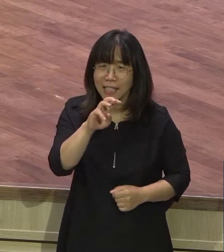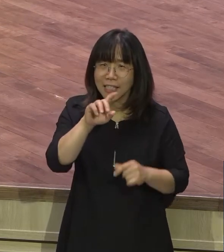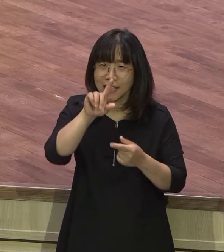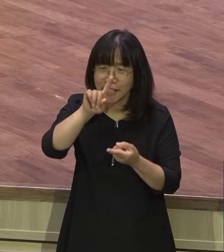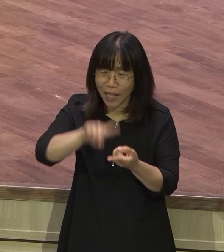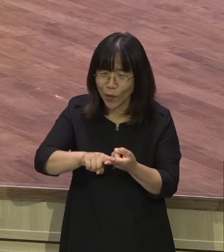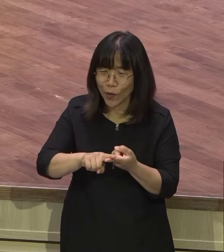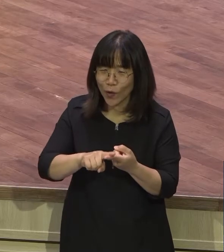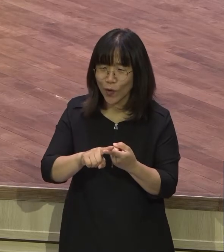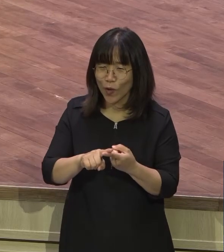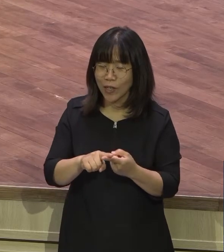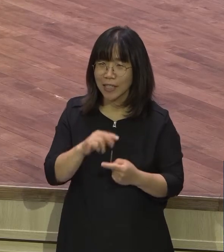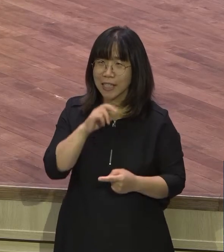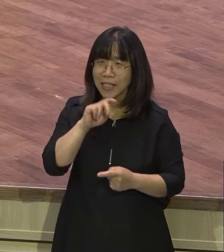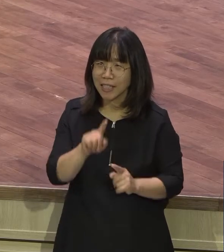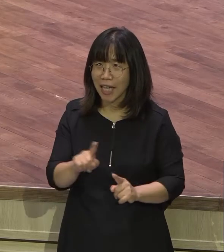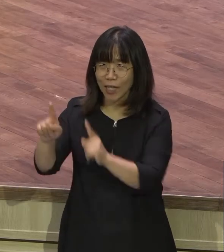그냥